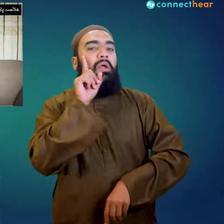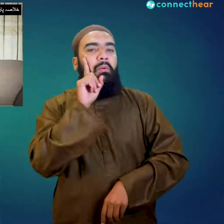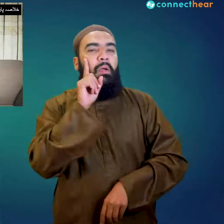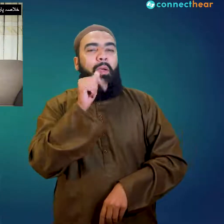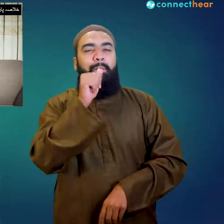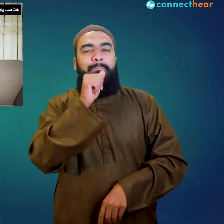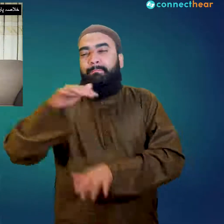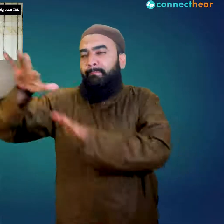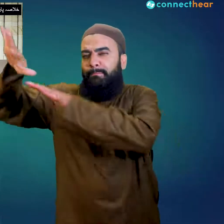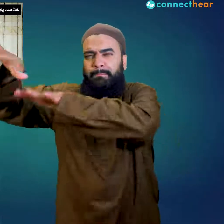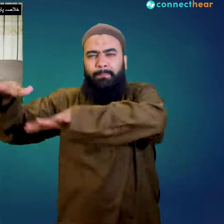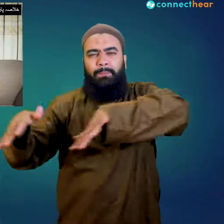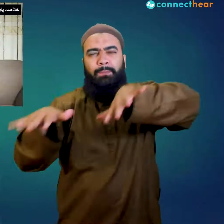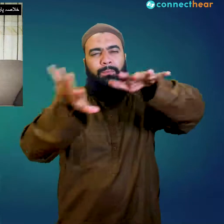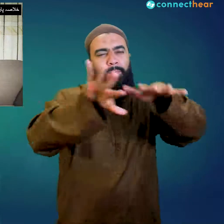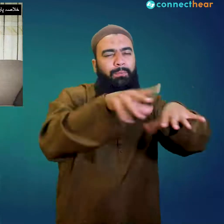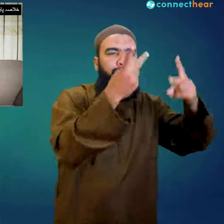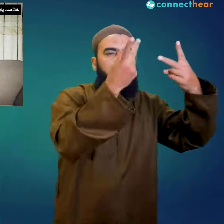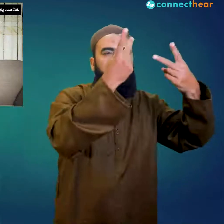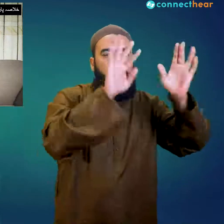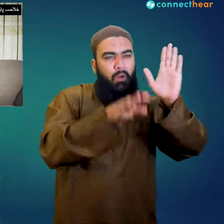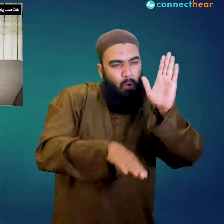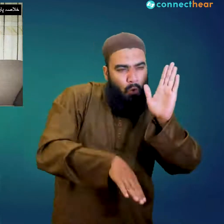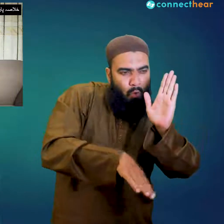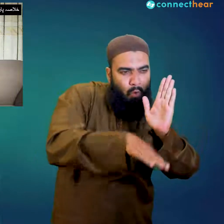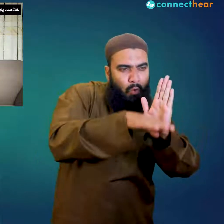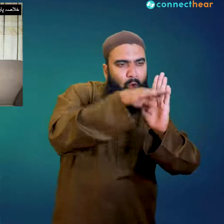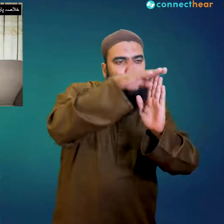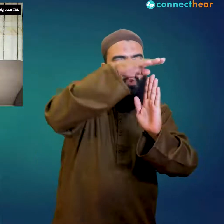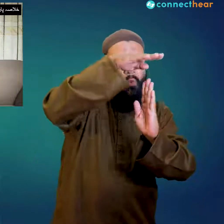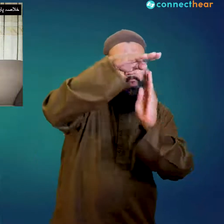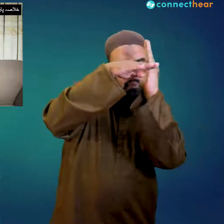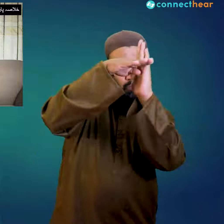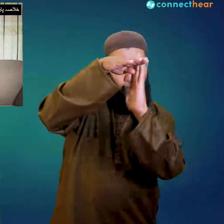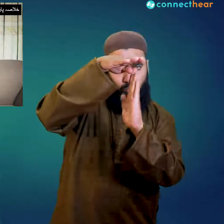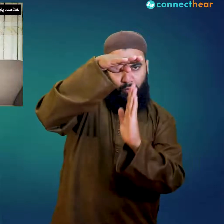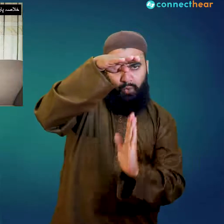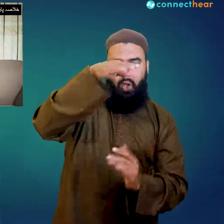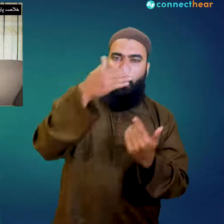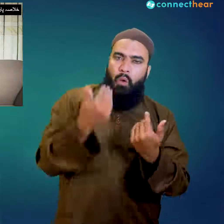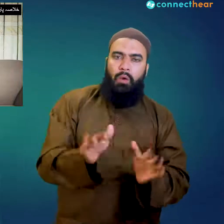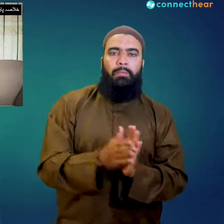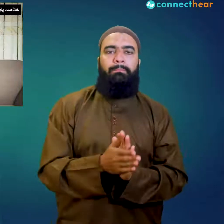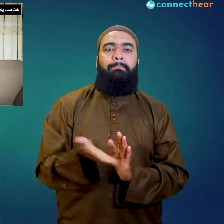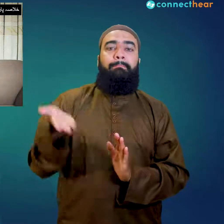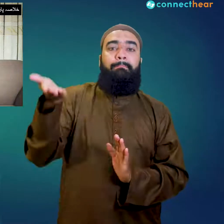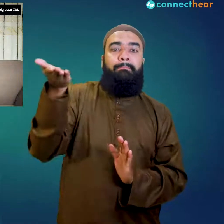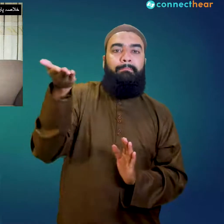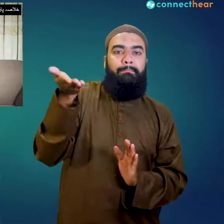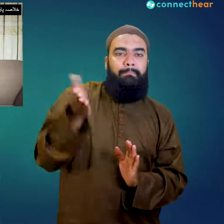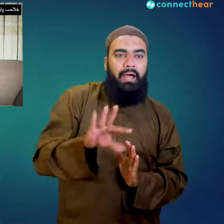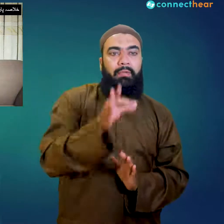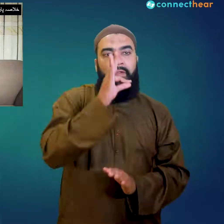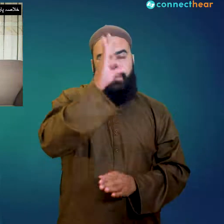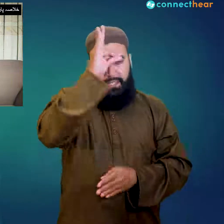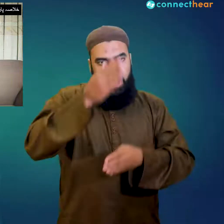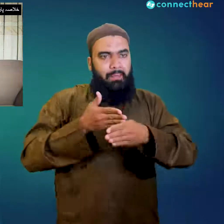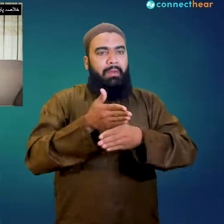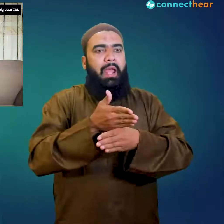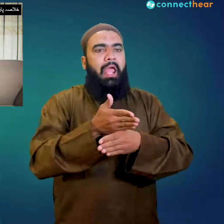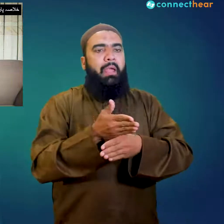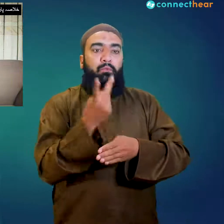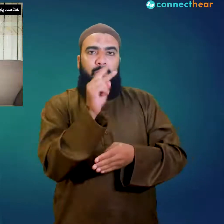حضرت ابراہیم علیہ السلام نے انہی بنیادوں پر اس کی تعمیر فرمائی۔ آیت میں اس کی برکات، اس